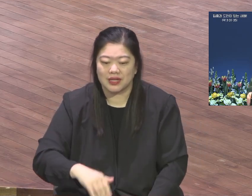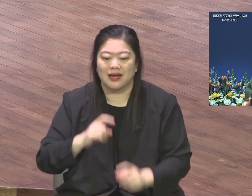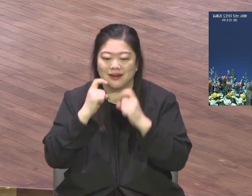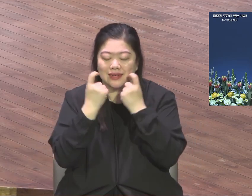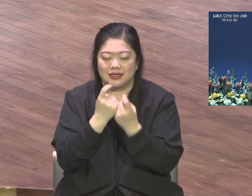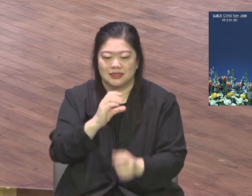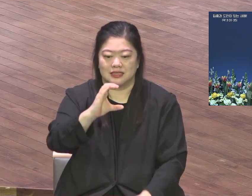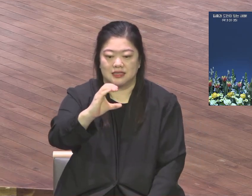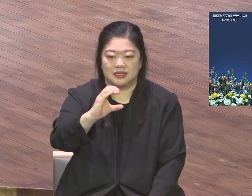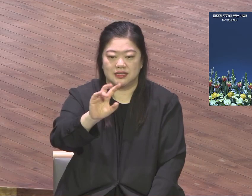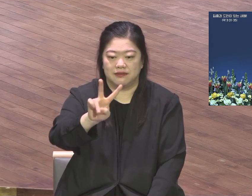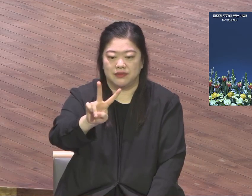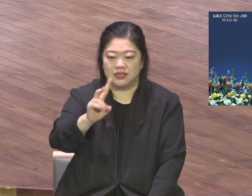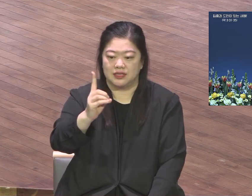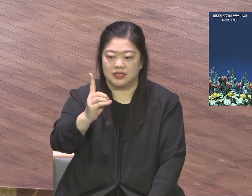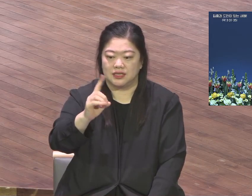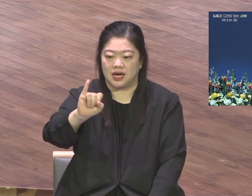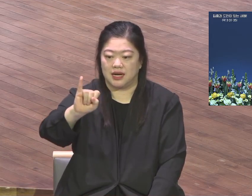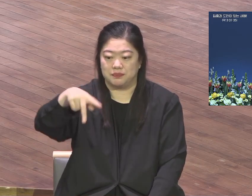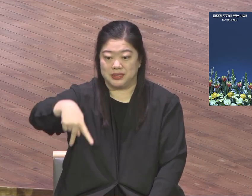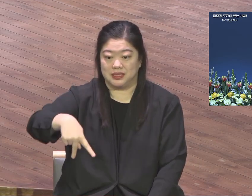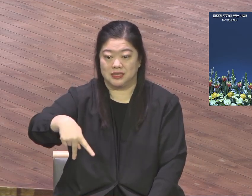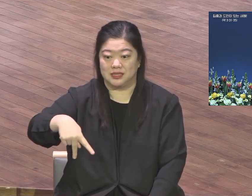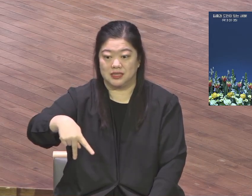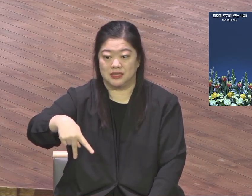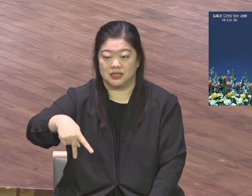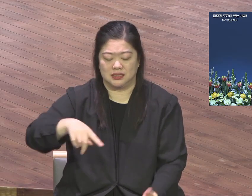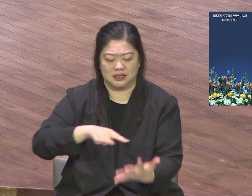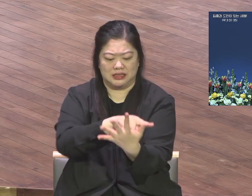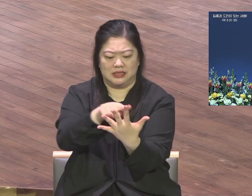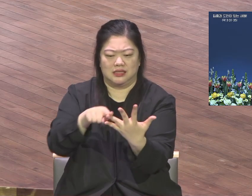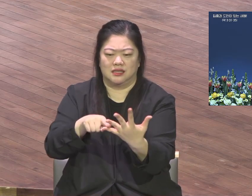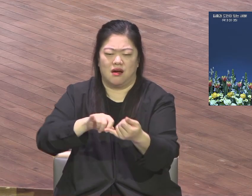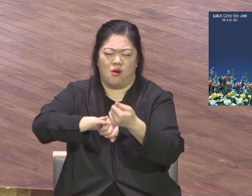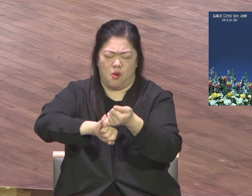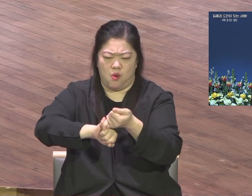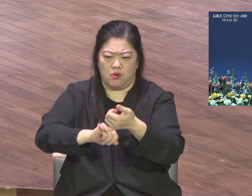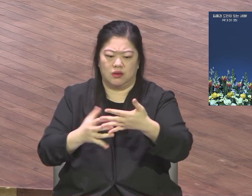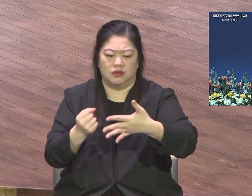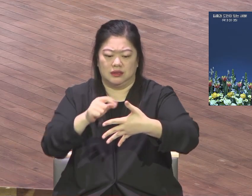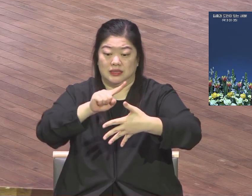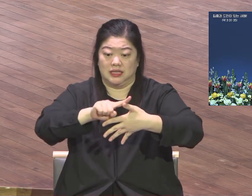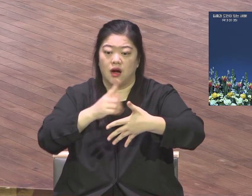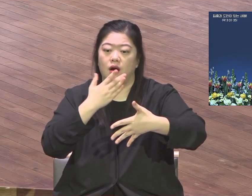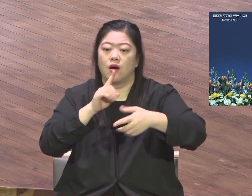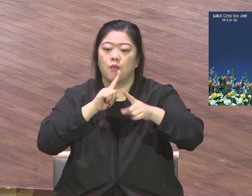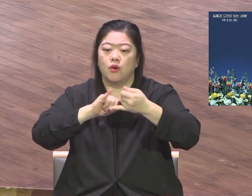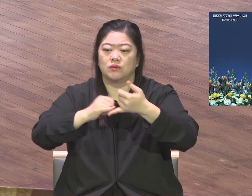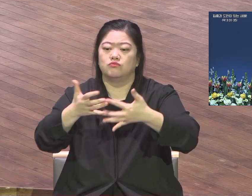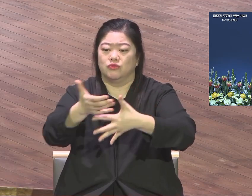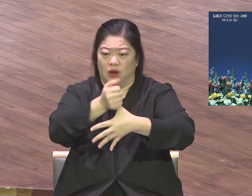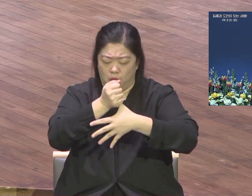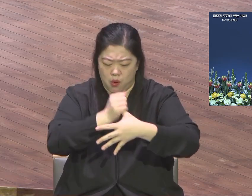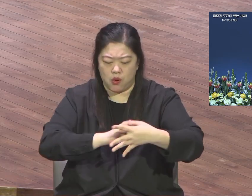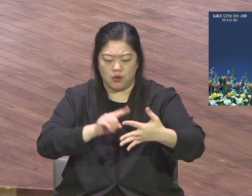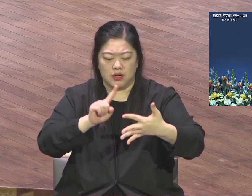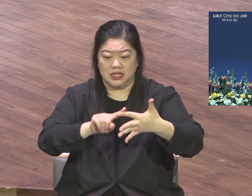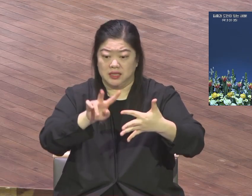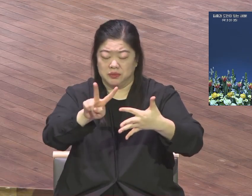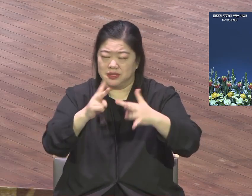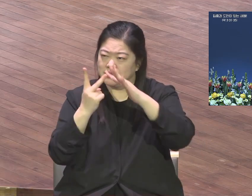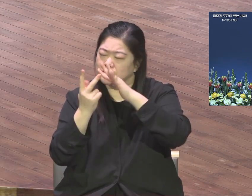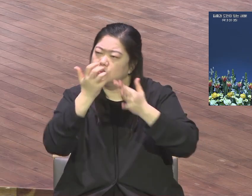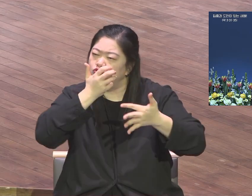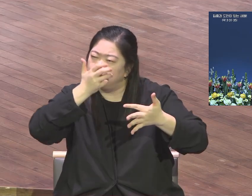CVDIP의 삶을 살아요. 아이들에게 CVD 언약부터 시작해서 프랙티스 이 실천될 때 카보넌트와 프랙티스까지